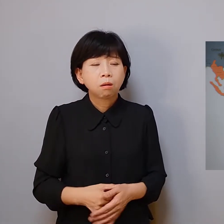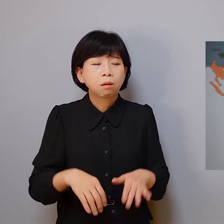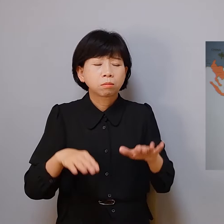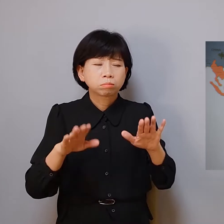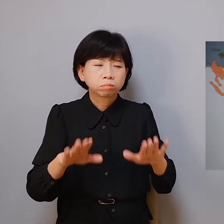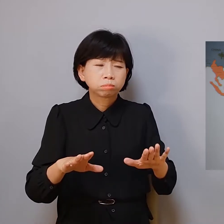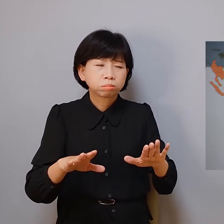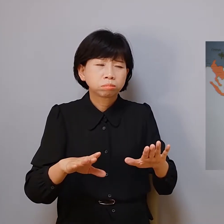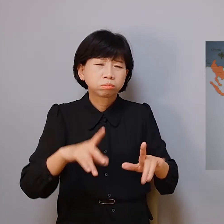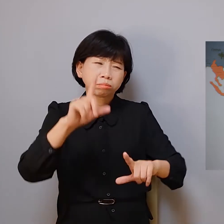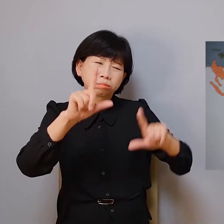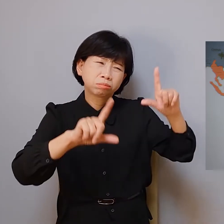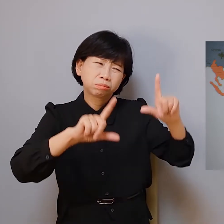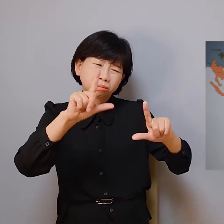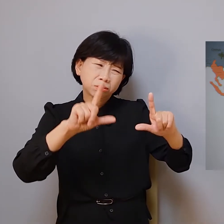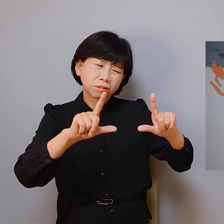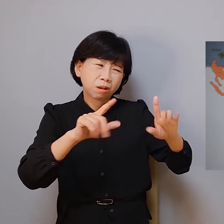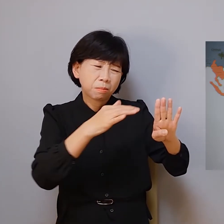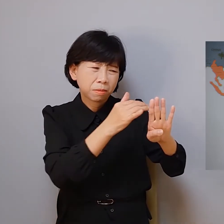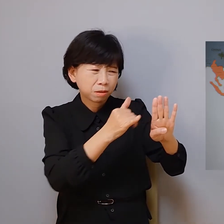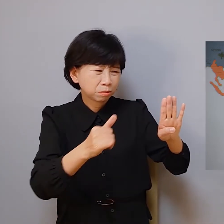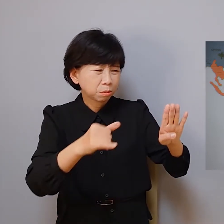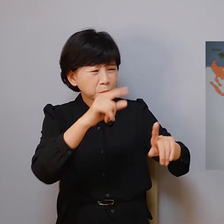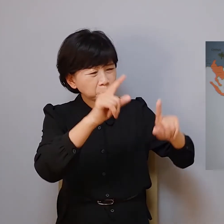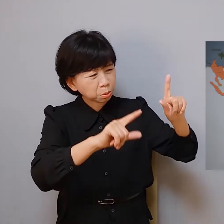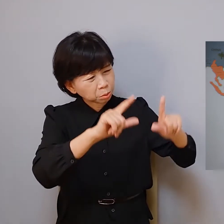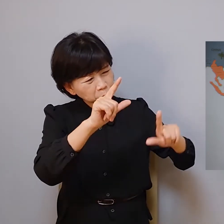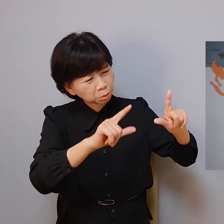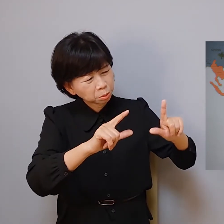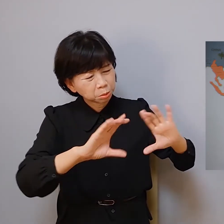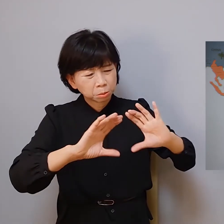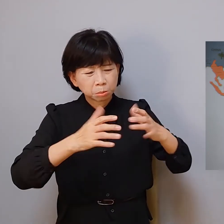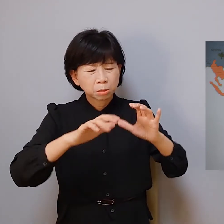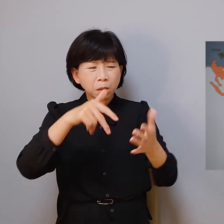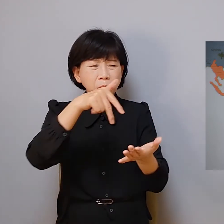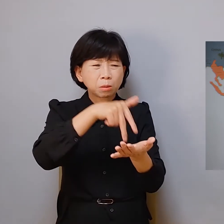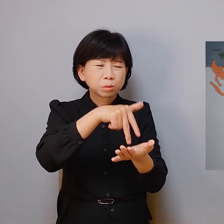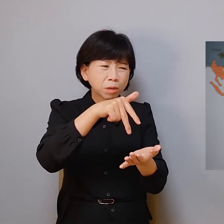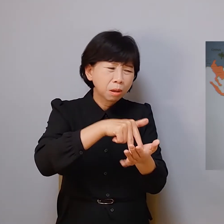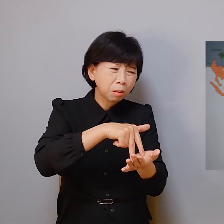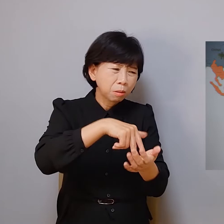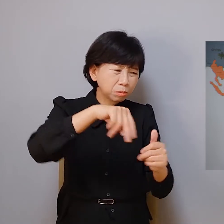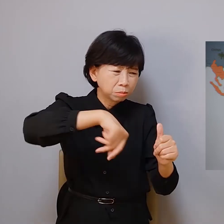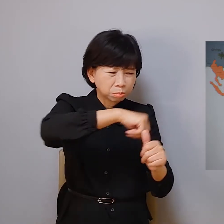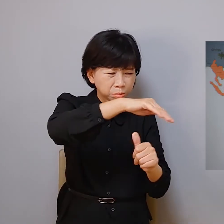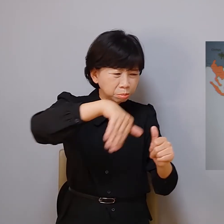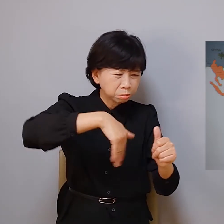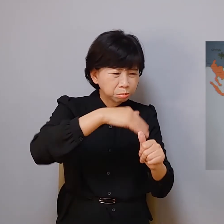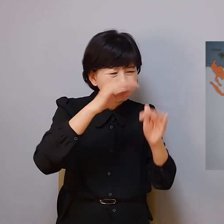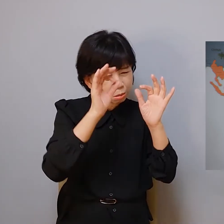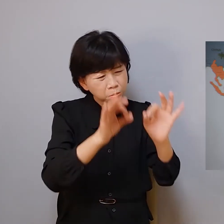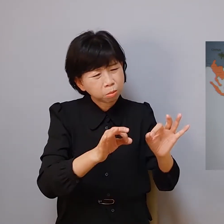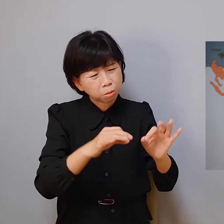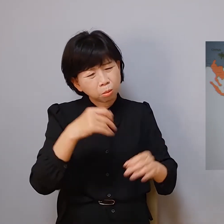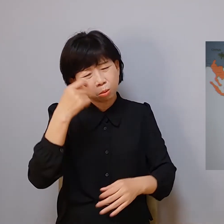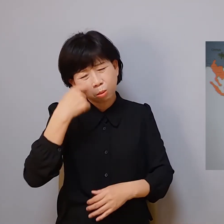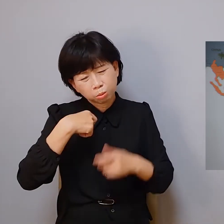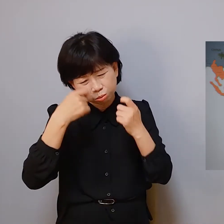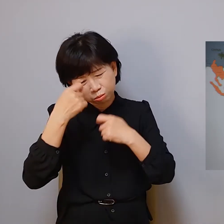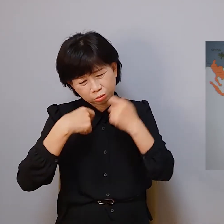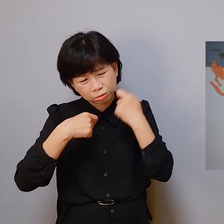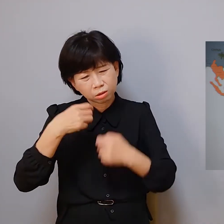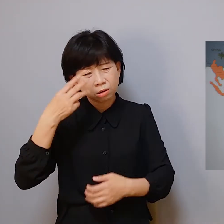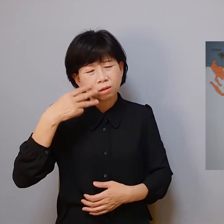이 아파하고 있는 백성들의, 이 나라가 이 지경이 되는 것에 대해서 울고 있는 예레미야인